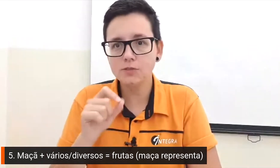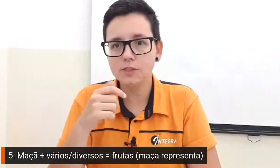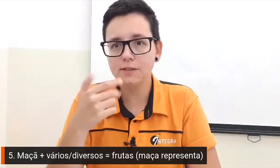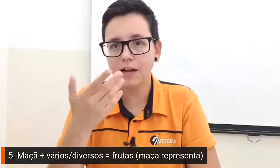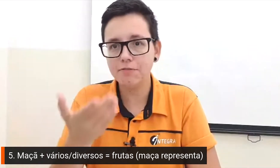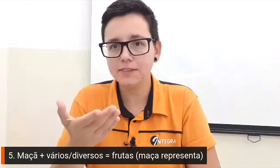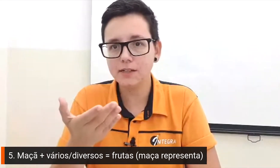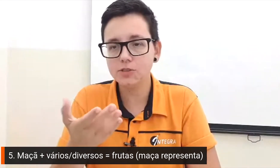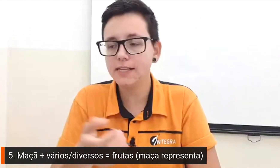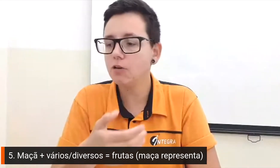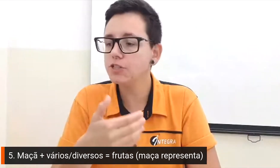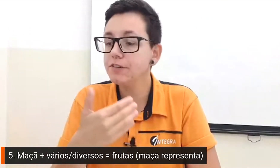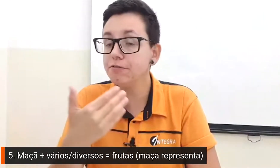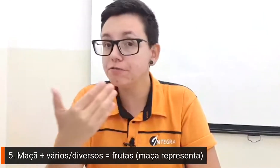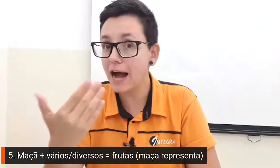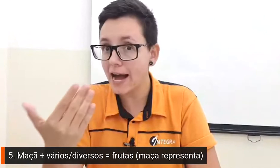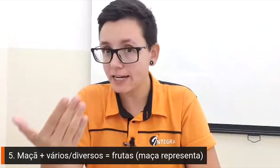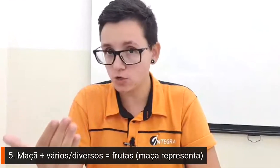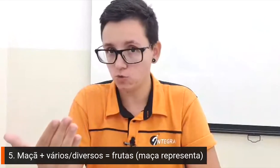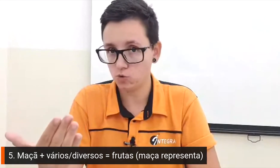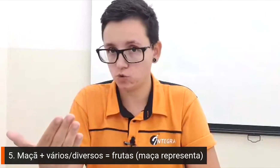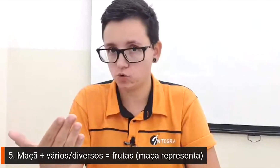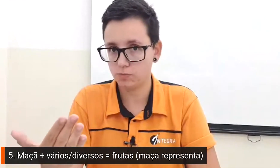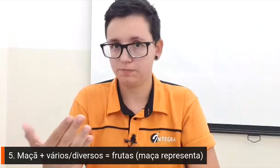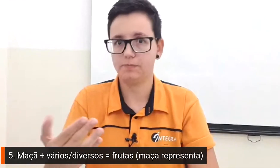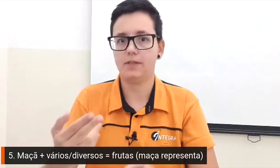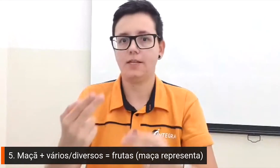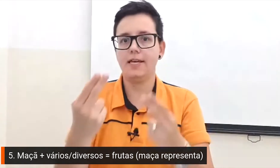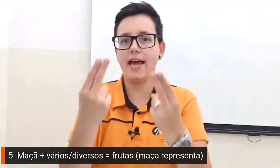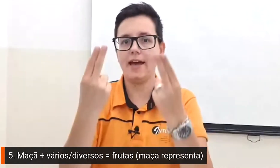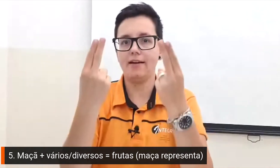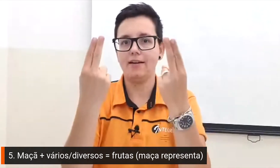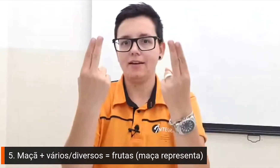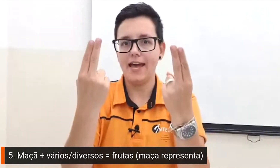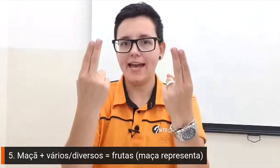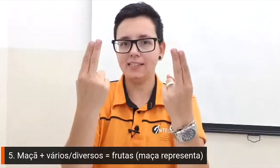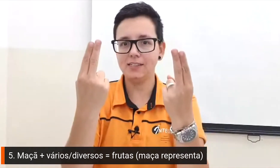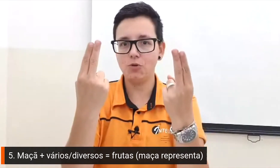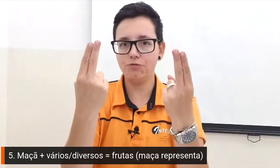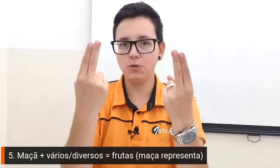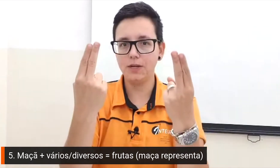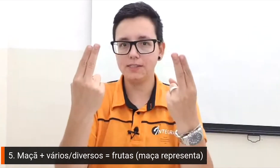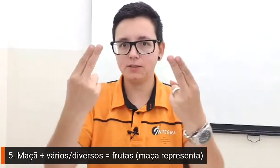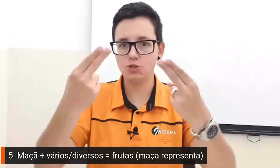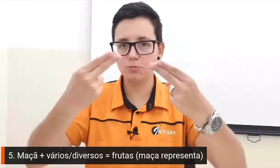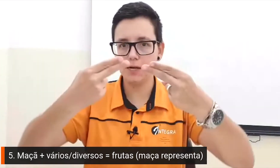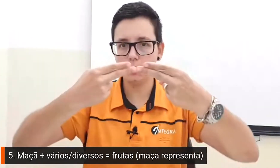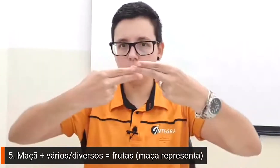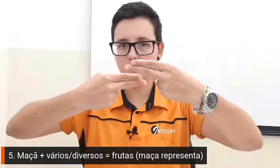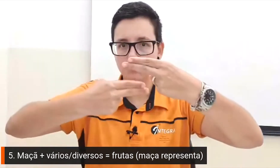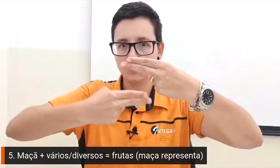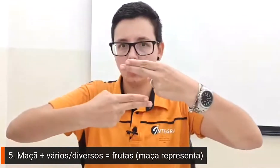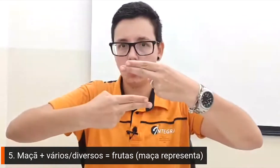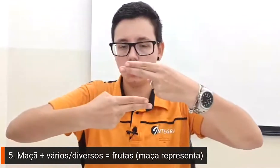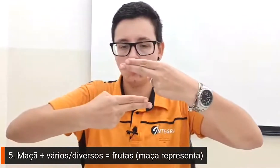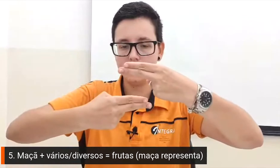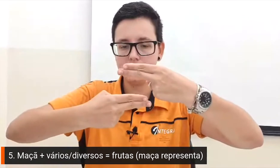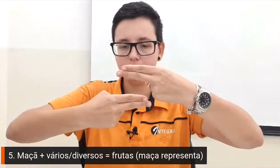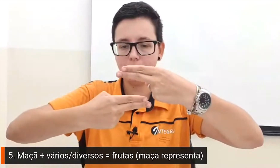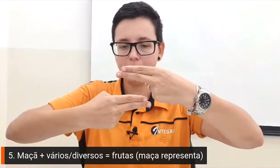você vai fazer o sinal de vários, que é essa configuração de mão, ó, uma em cima, uma